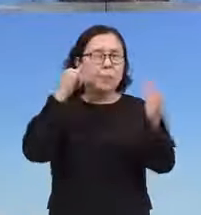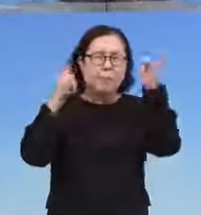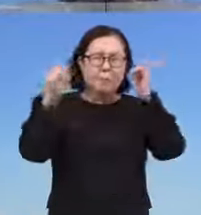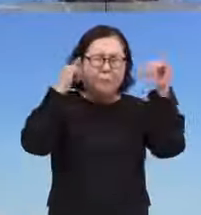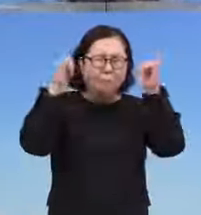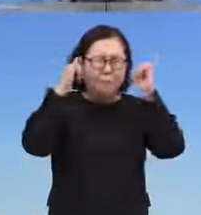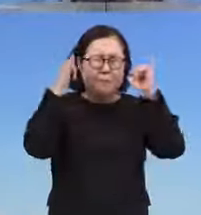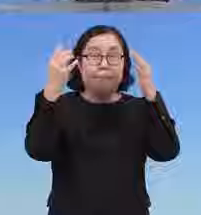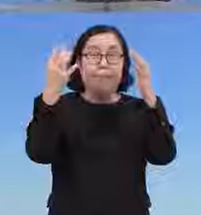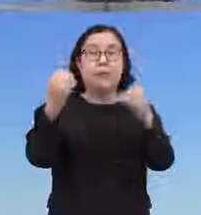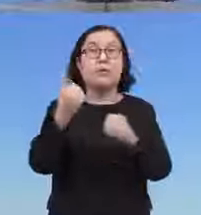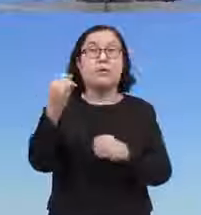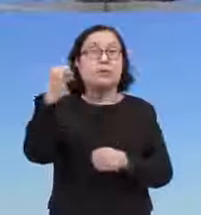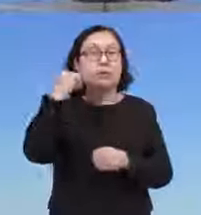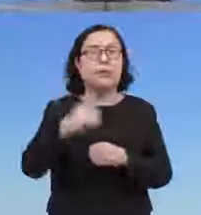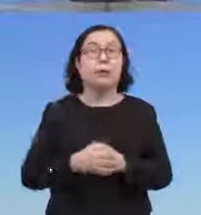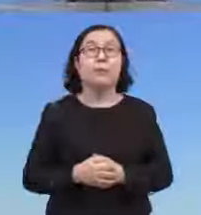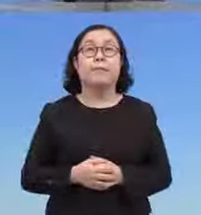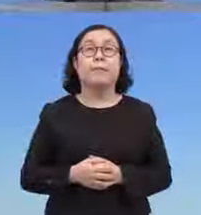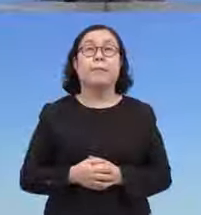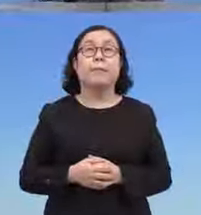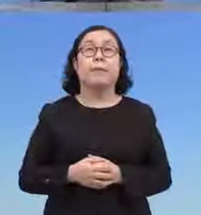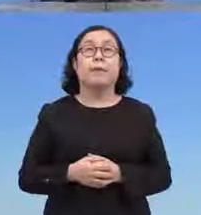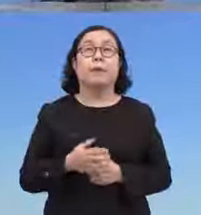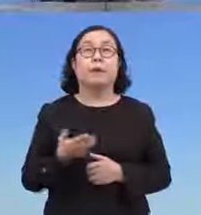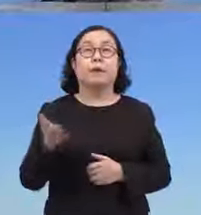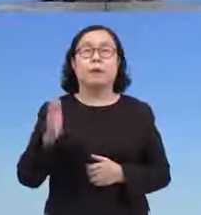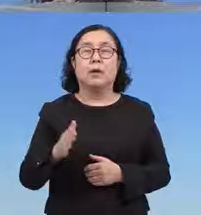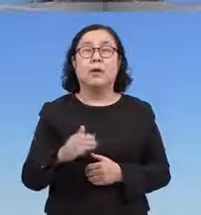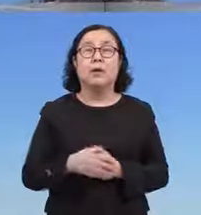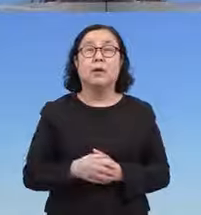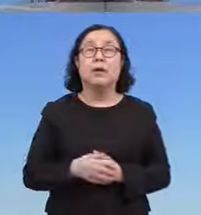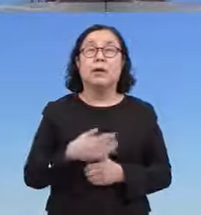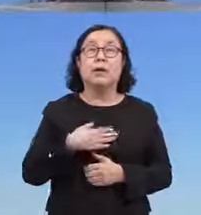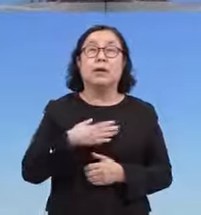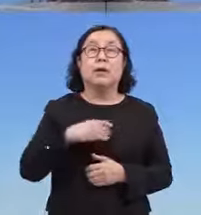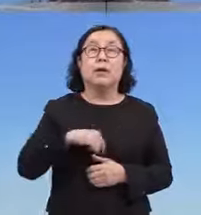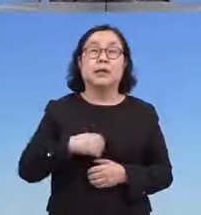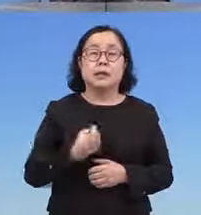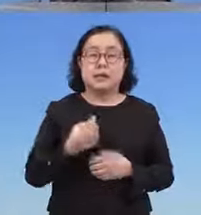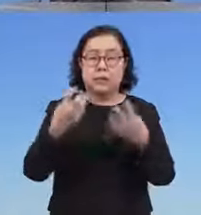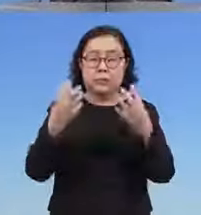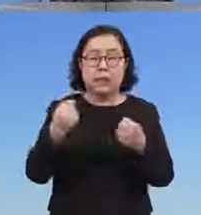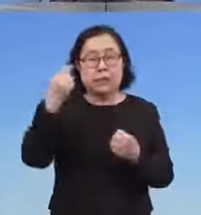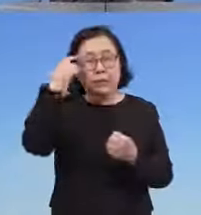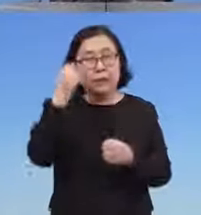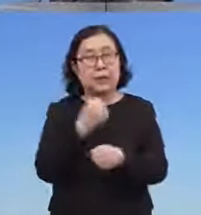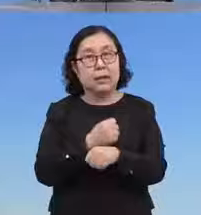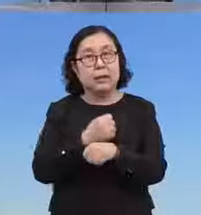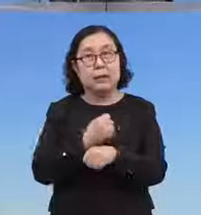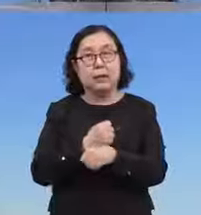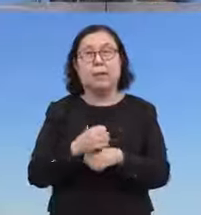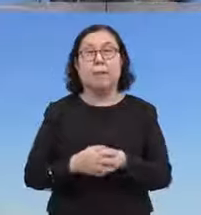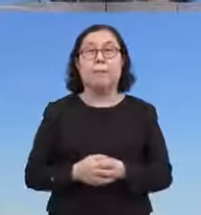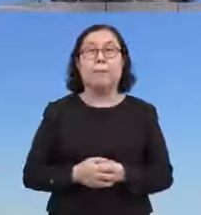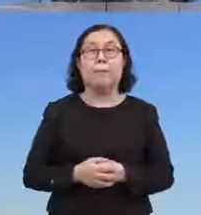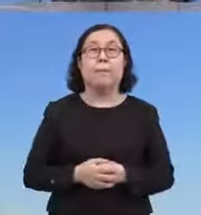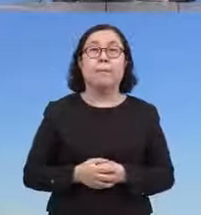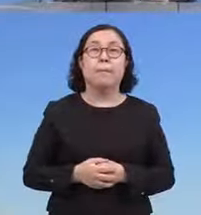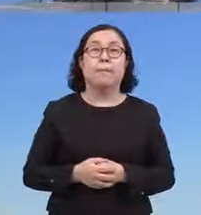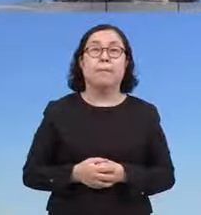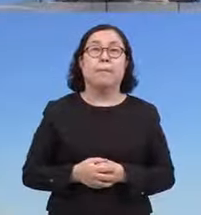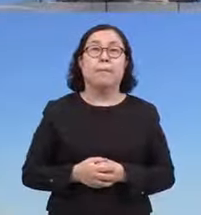참 미안했는데요, 그러면서도 한편으로는 너무너무 제 자신에 대해서 많은 걸 생각하게